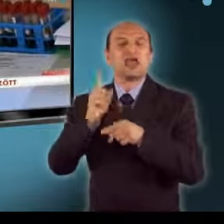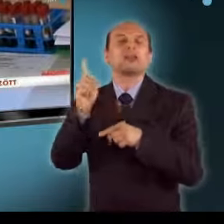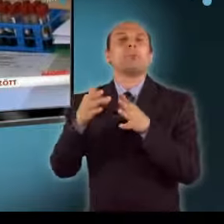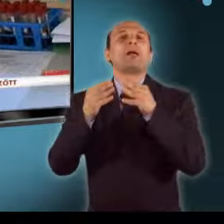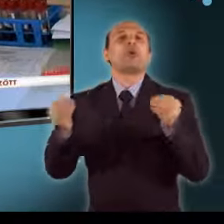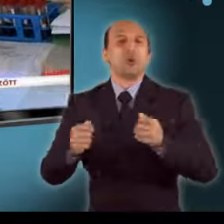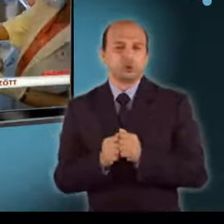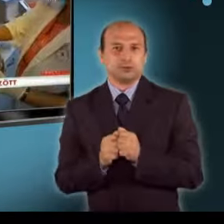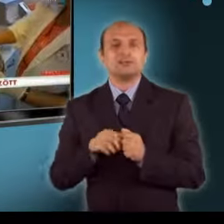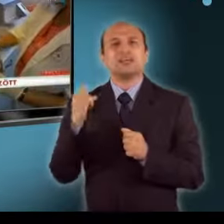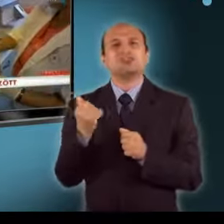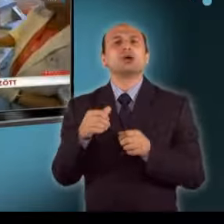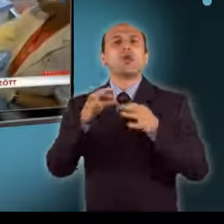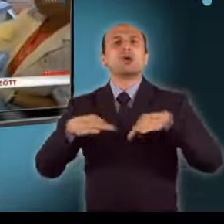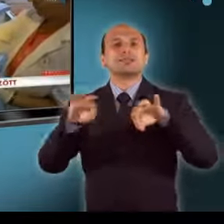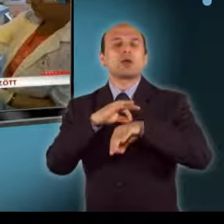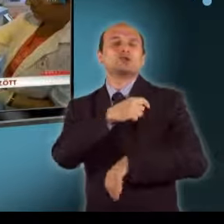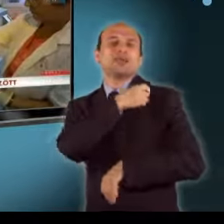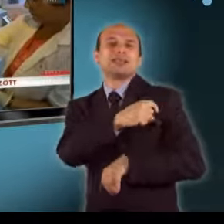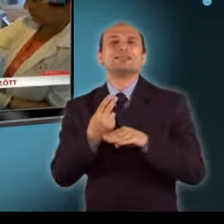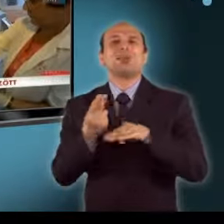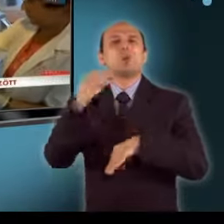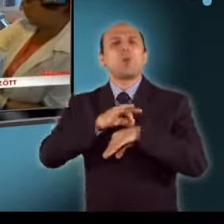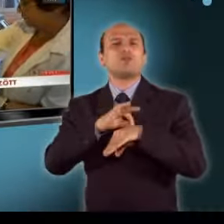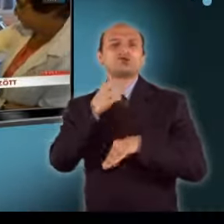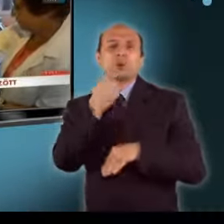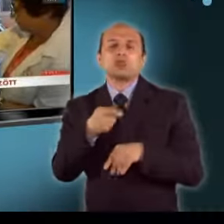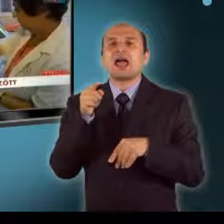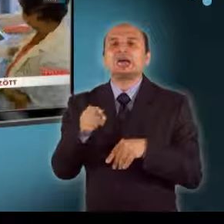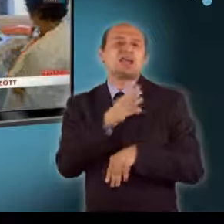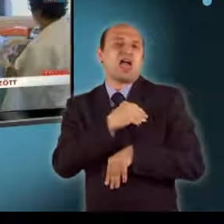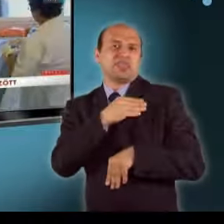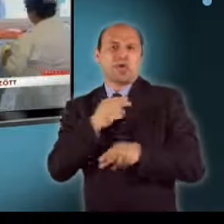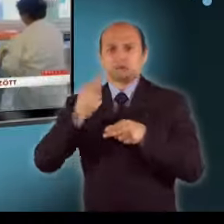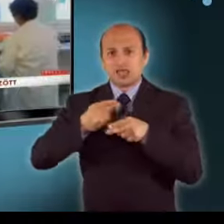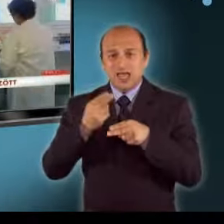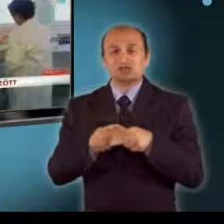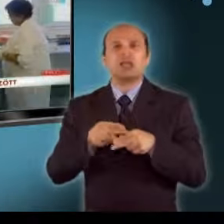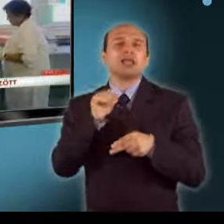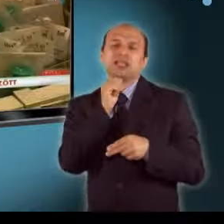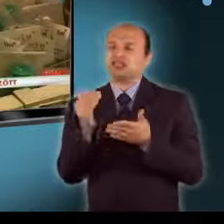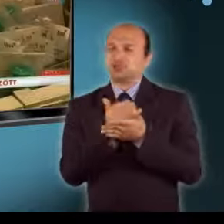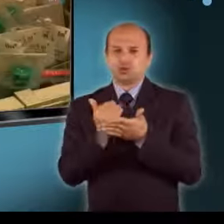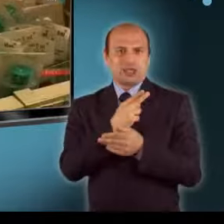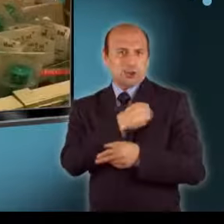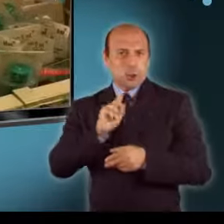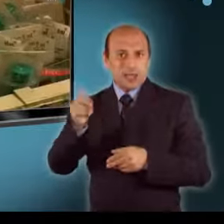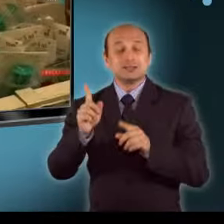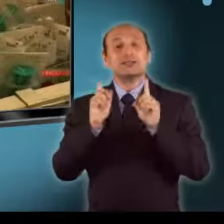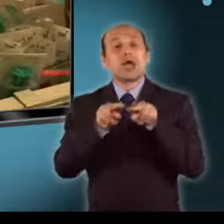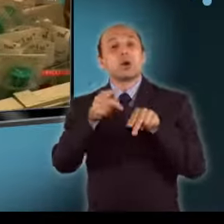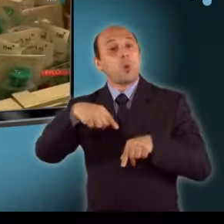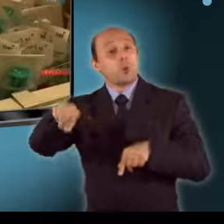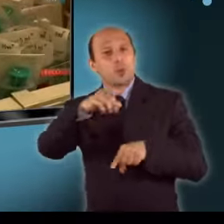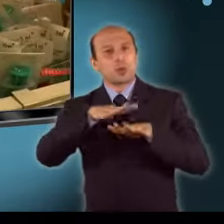a férfi betegsége nem súlyos, ezért nincs szükség rá, hogy kórházban tartsák. A környezetében élőket folyamatosan figyelik, hogy nem fertőzötte